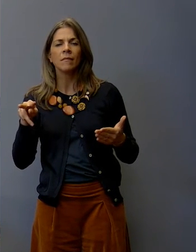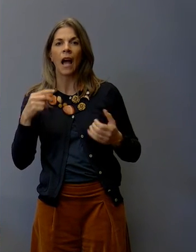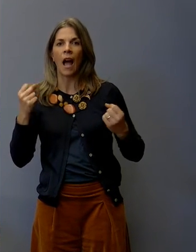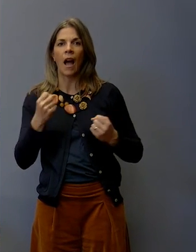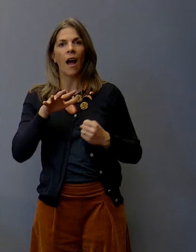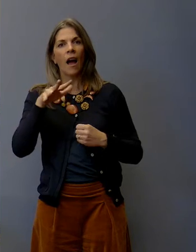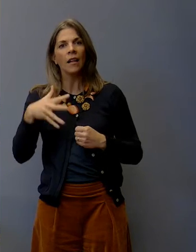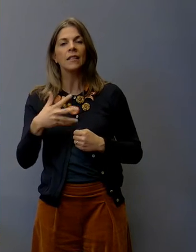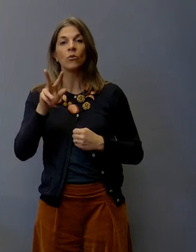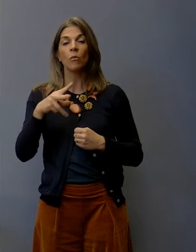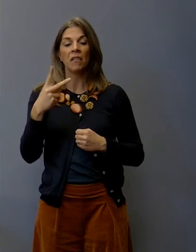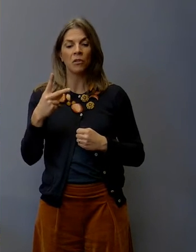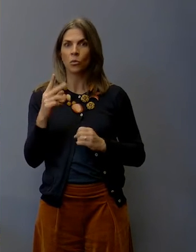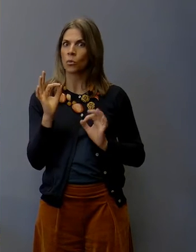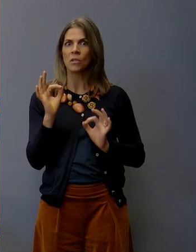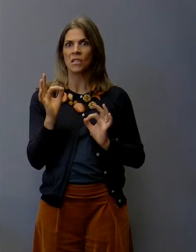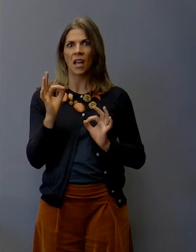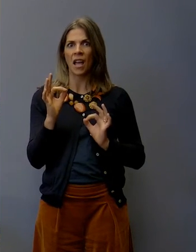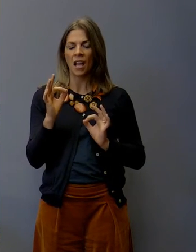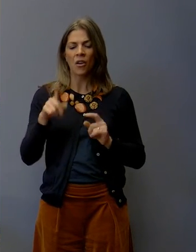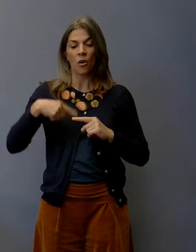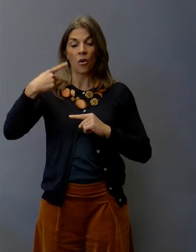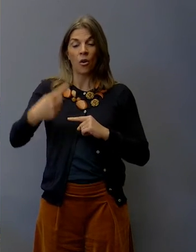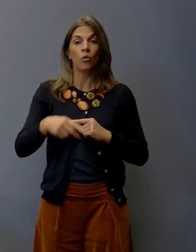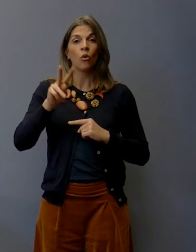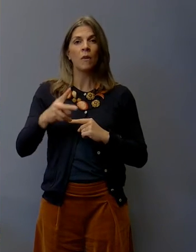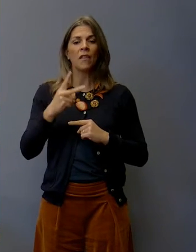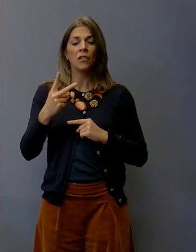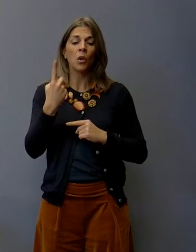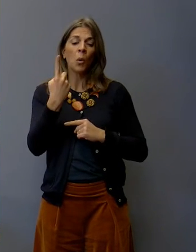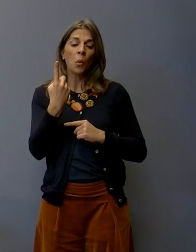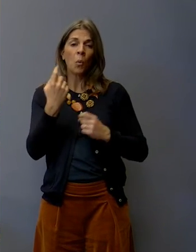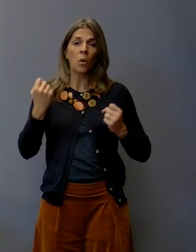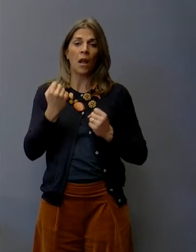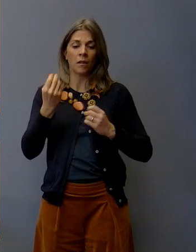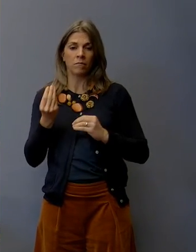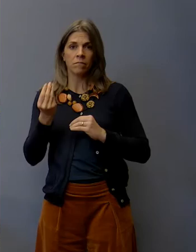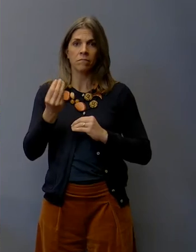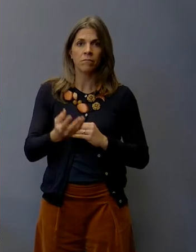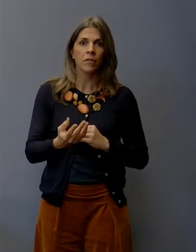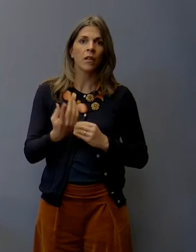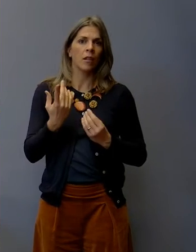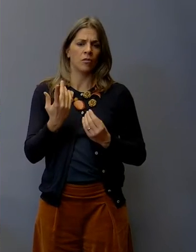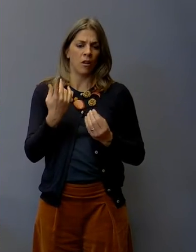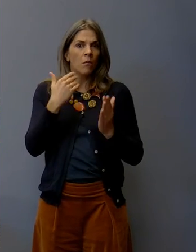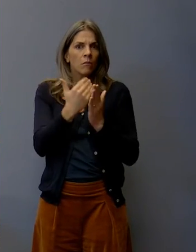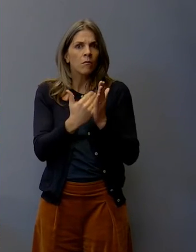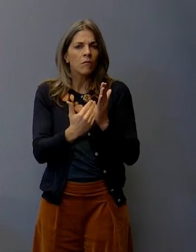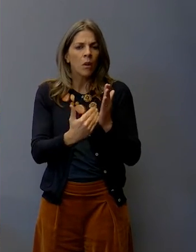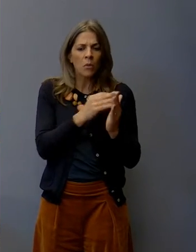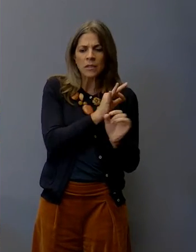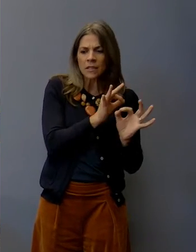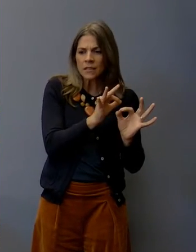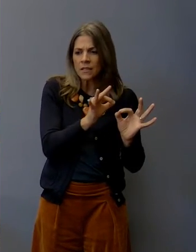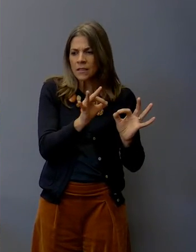2021 e 1 del 2020 21 nel 2023 quei sono dati che stanno scritte nel piano tra i residenti non è che